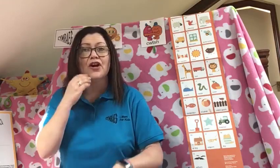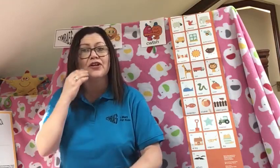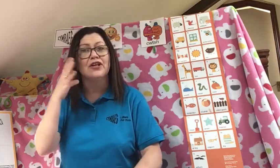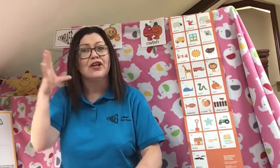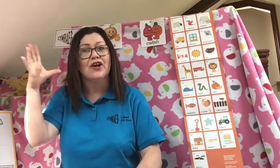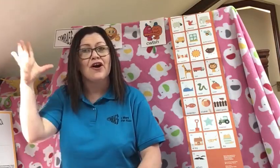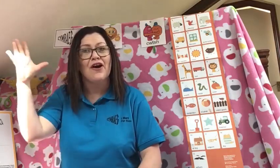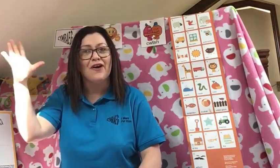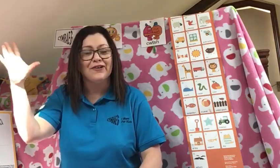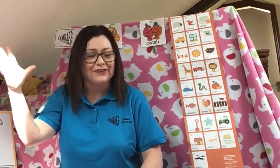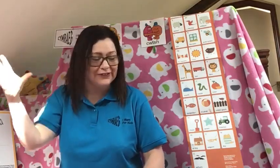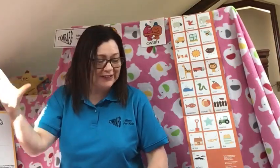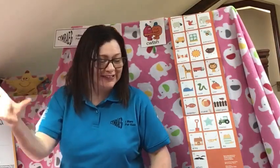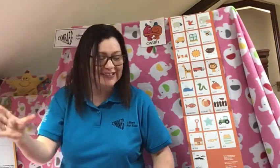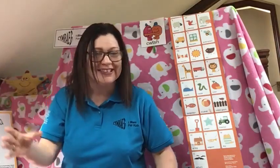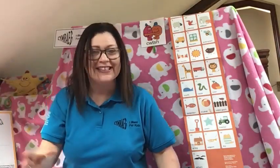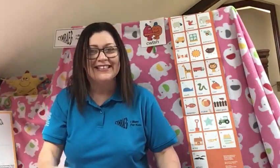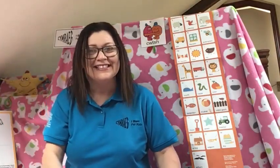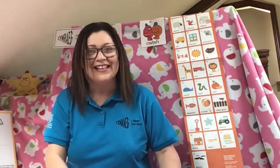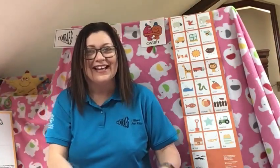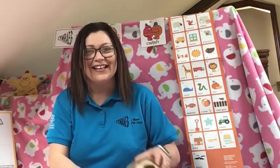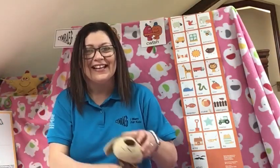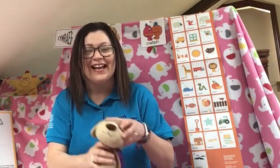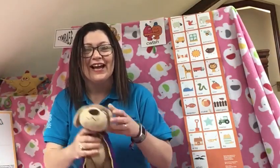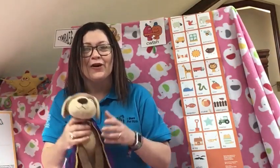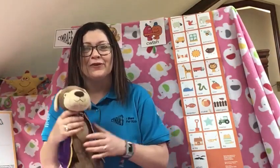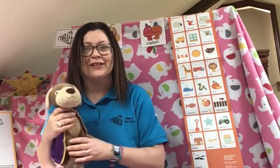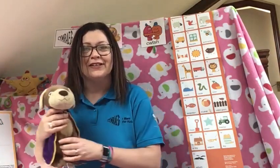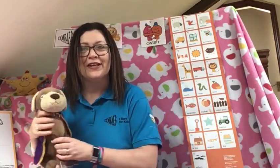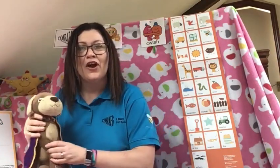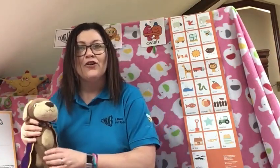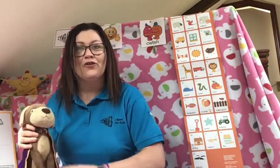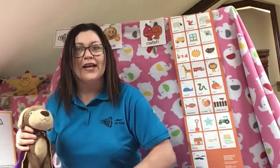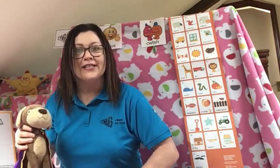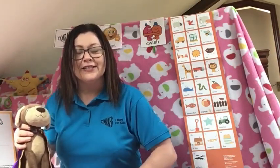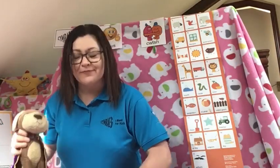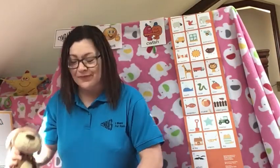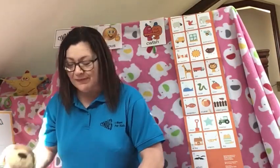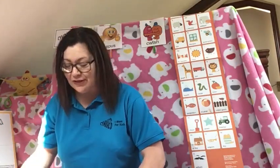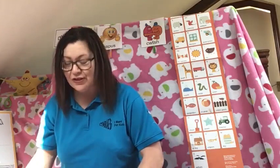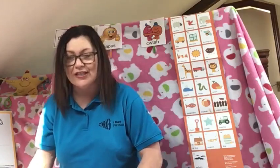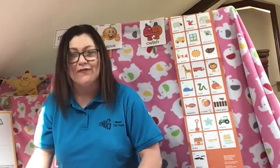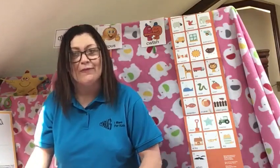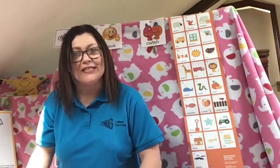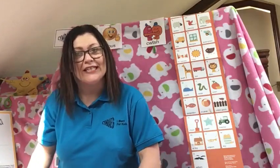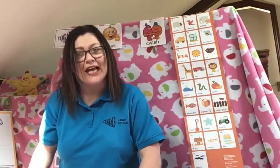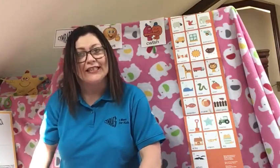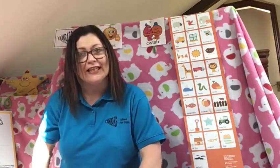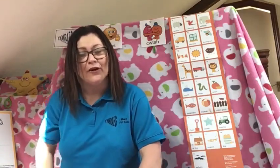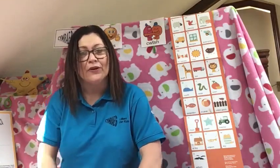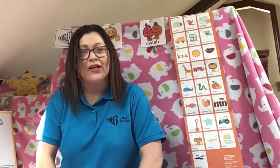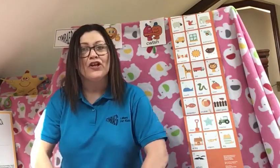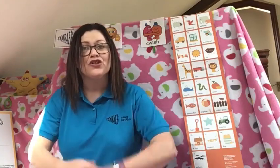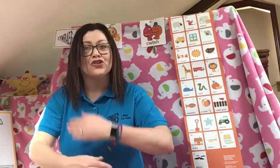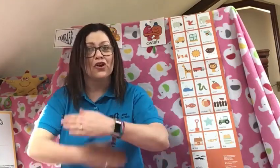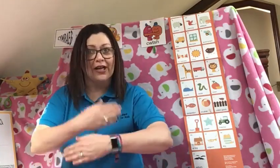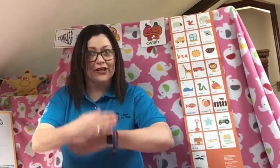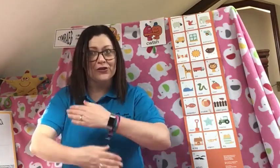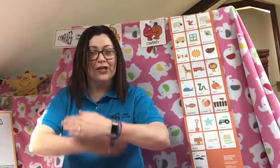dawnsio'n llon. Da iawn. Right, mae Doti a fi mynd I ganu nawr. Troi ein